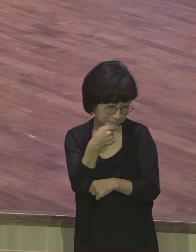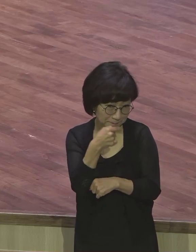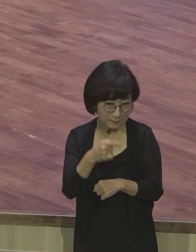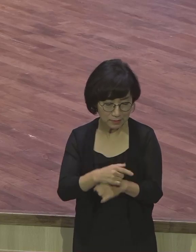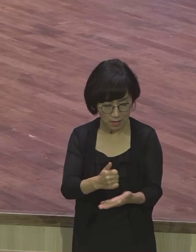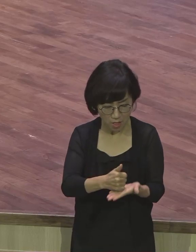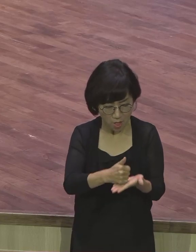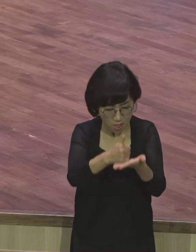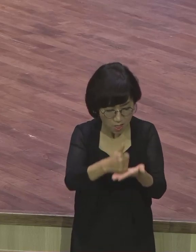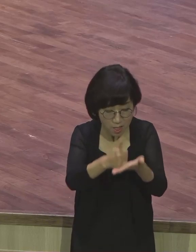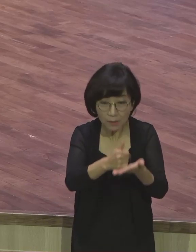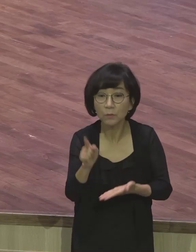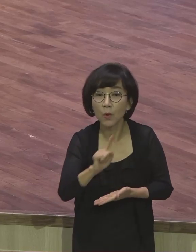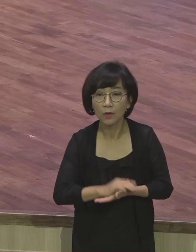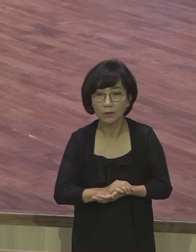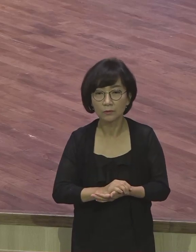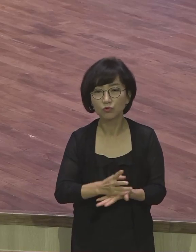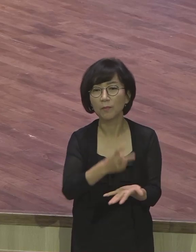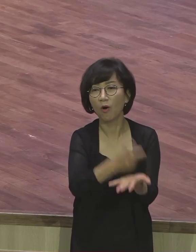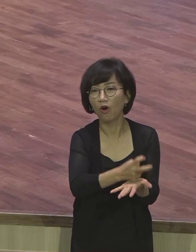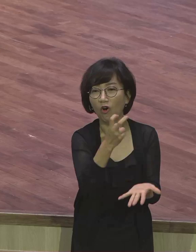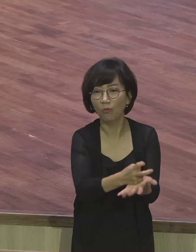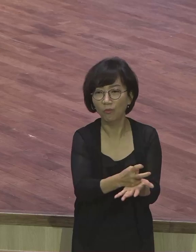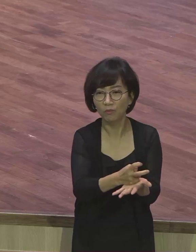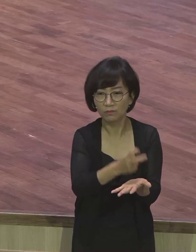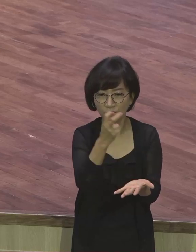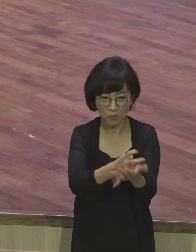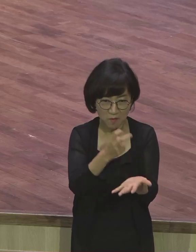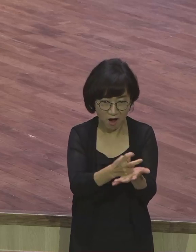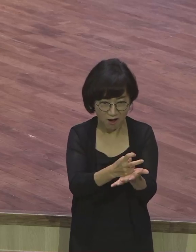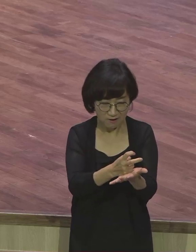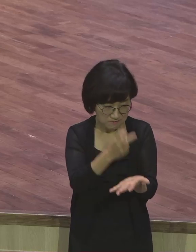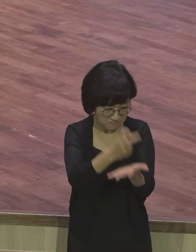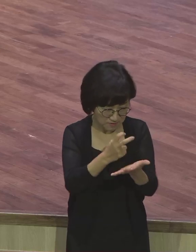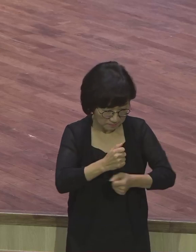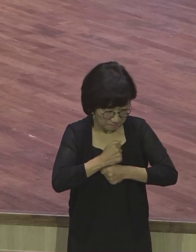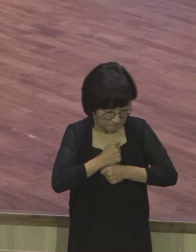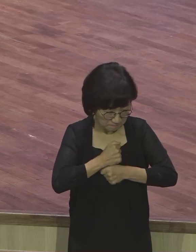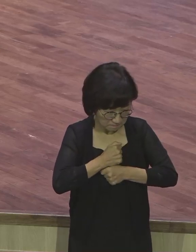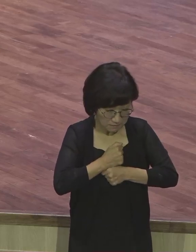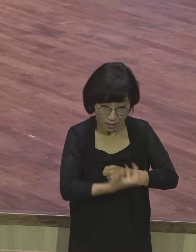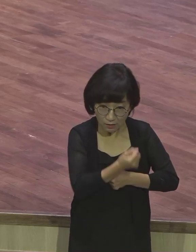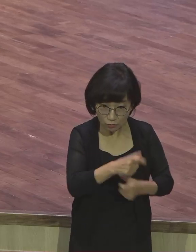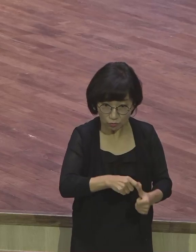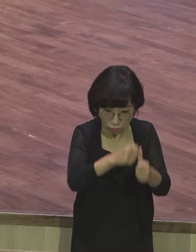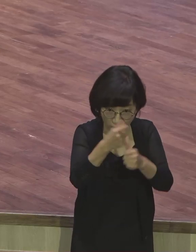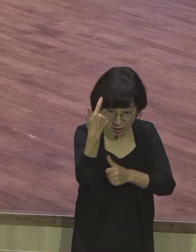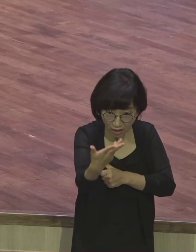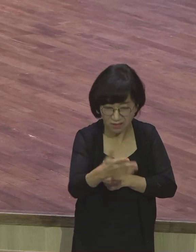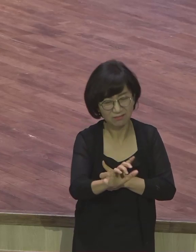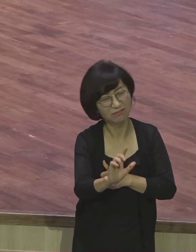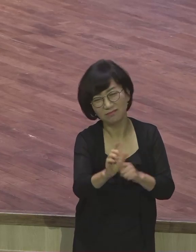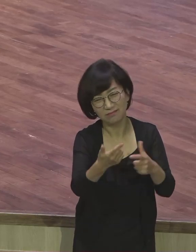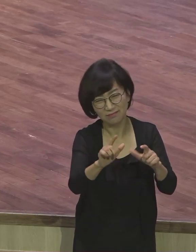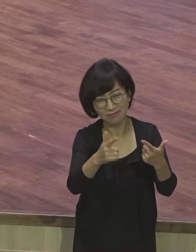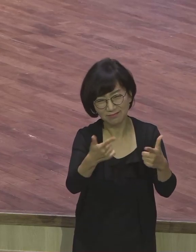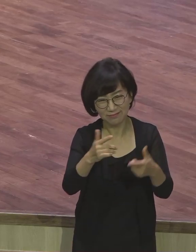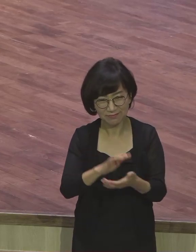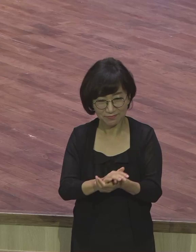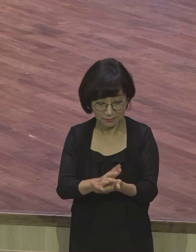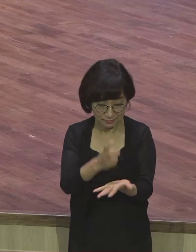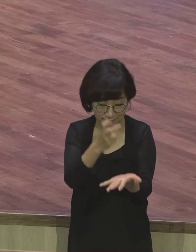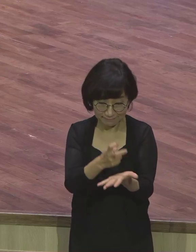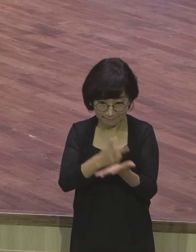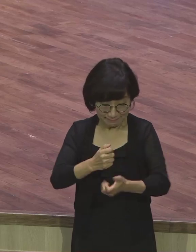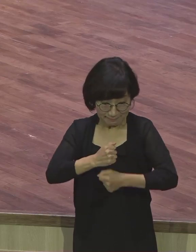생명보다도 귀하게 여기는 율법 지킨다고 구원받는 거 아니다. 그 율법을 다 지킨다고